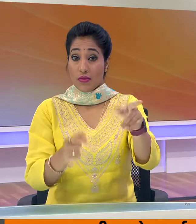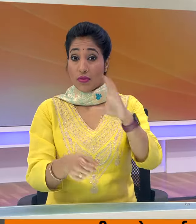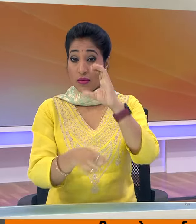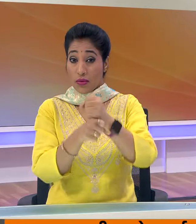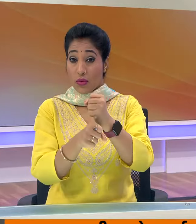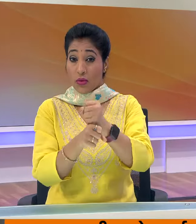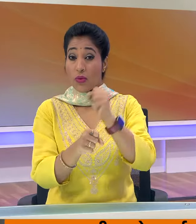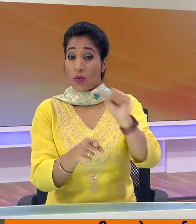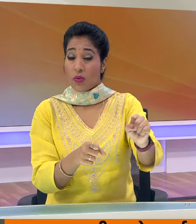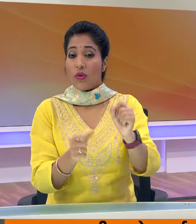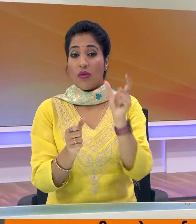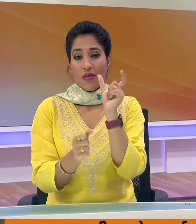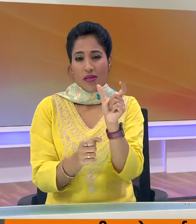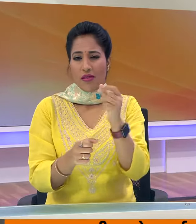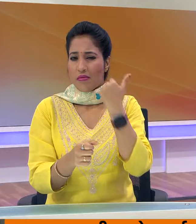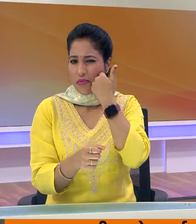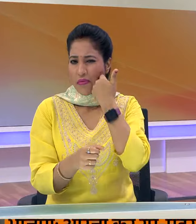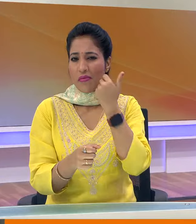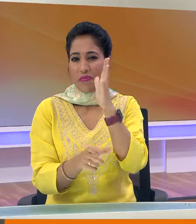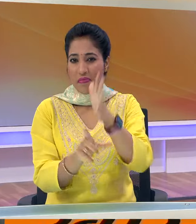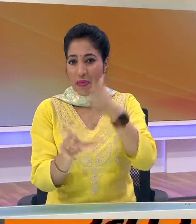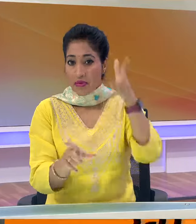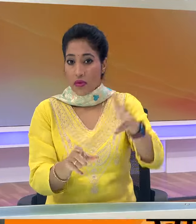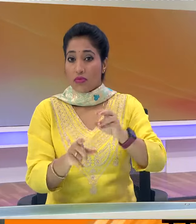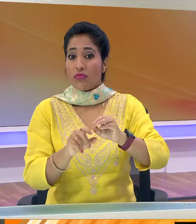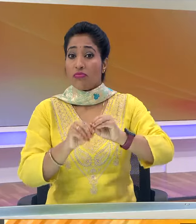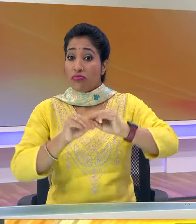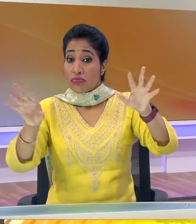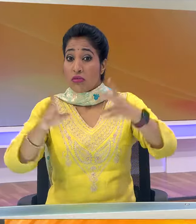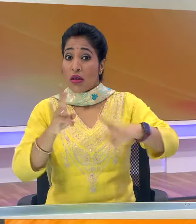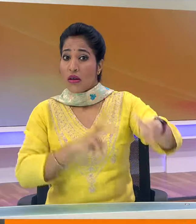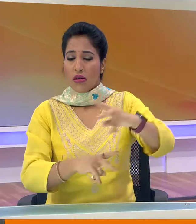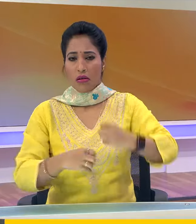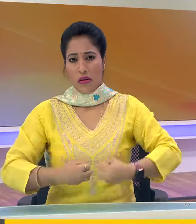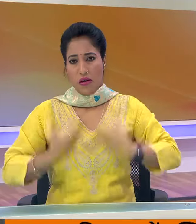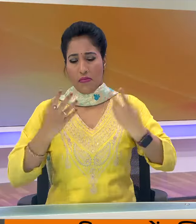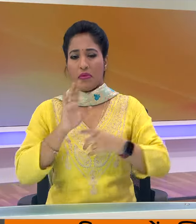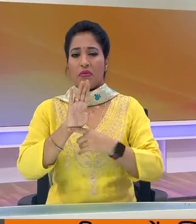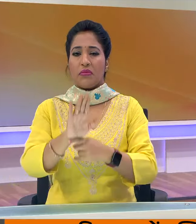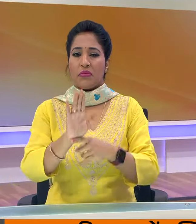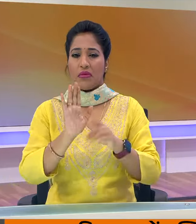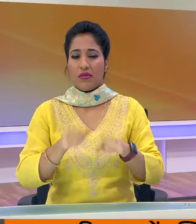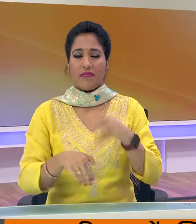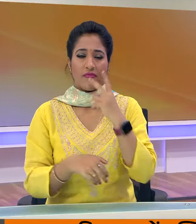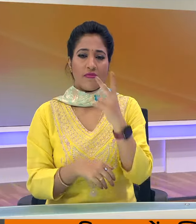सरकार द्वारा आयुष्मान भारत योजना के विस्तार की घोषणा से बेहद उत्साहित हैं।